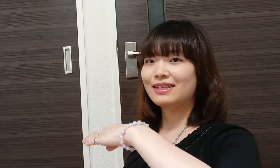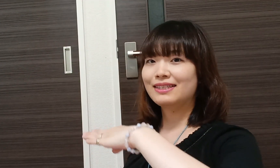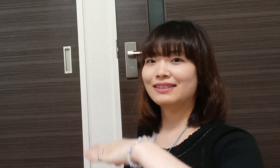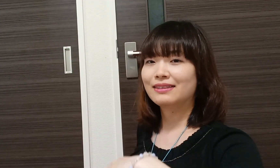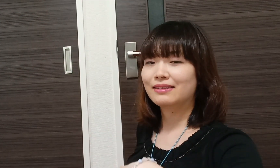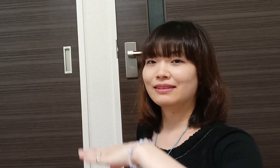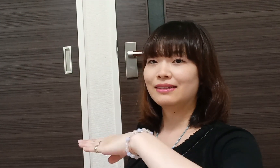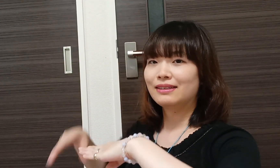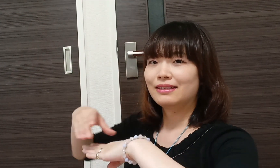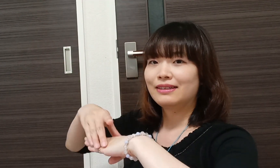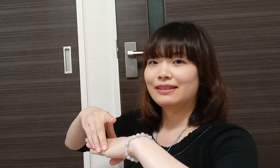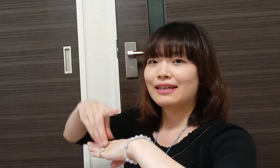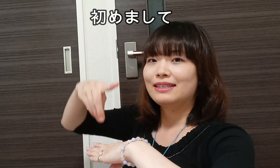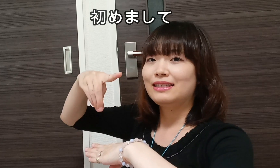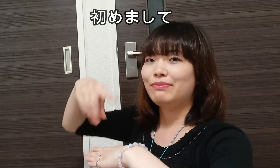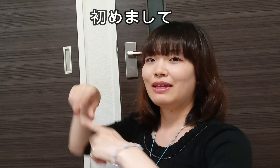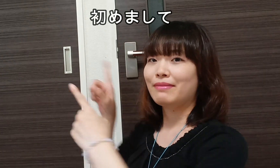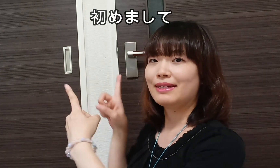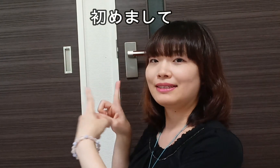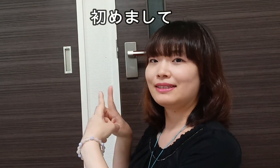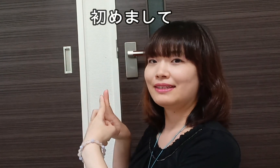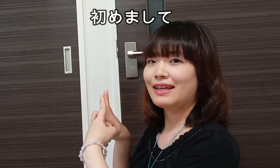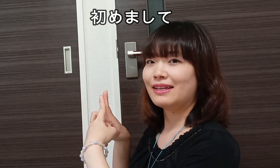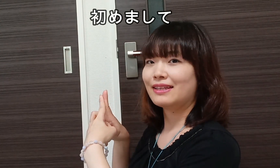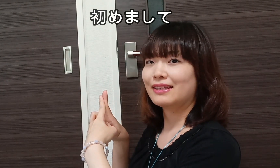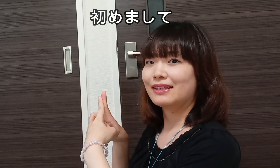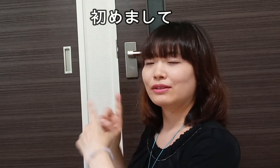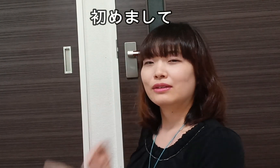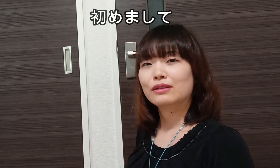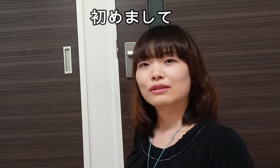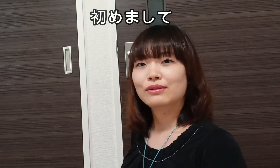ます。はじめまして。